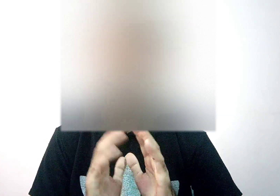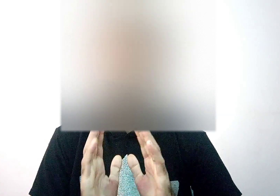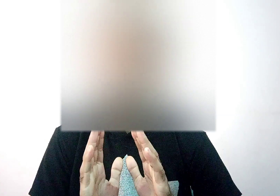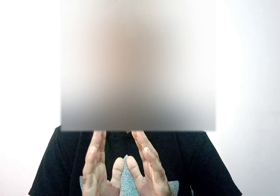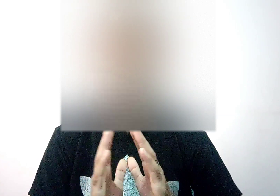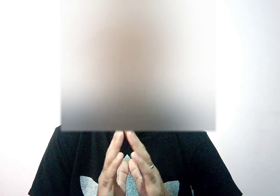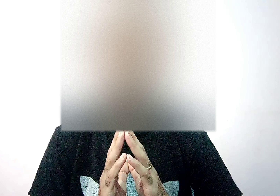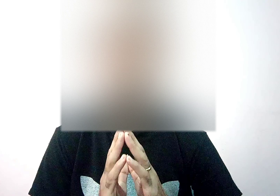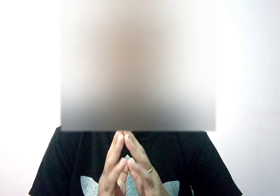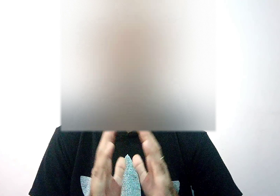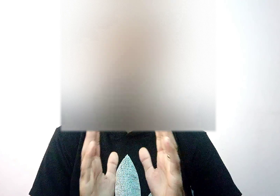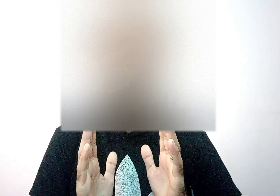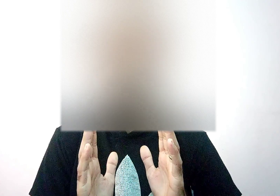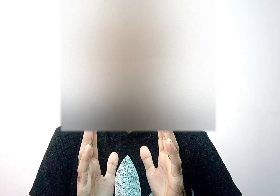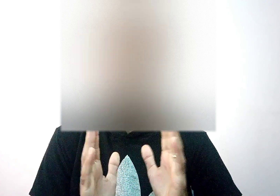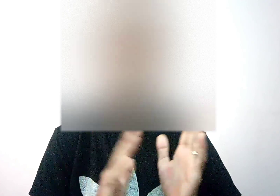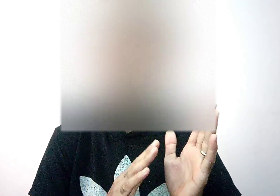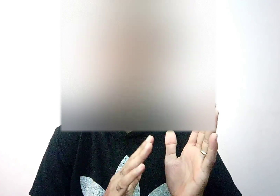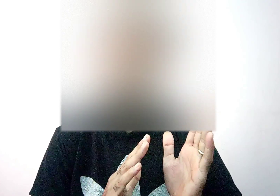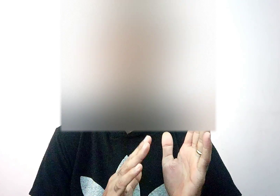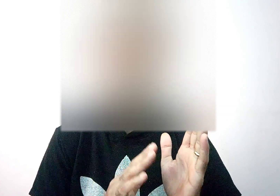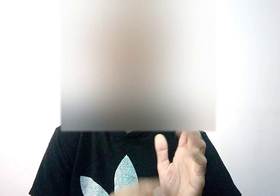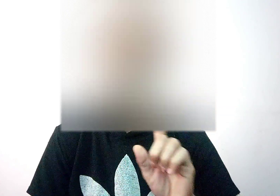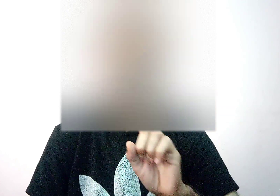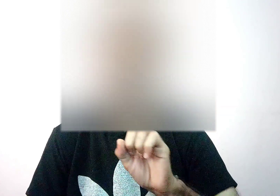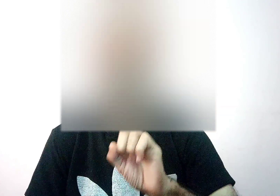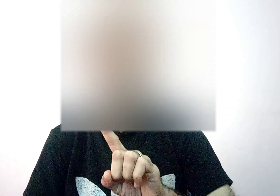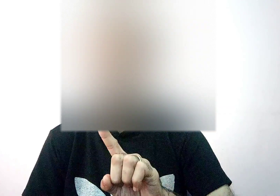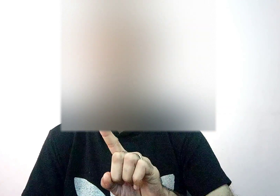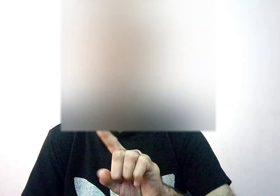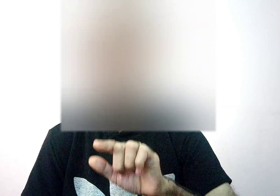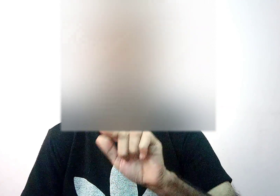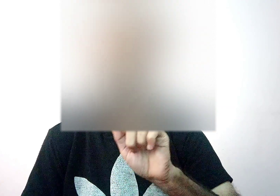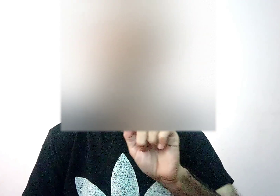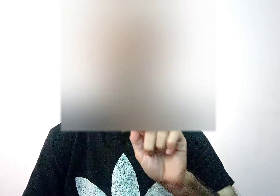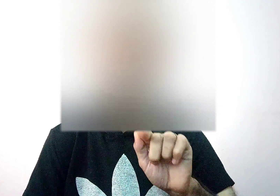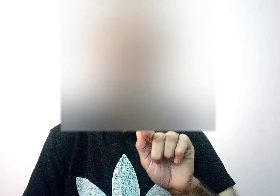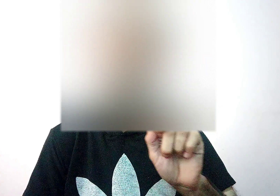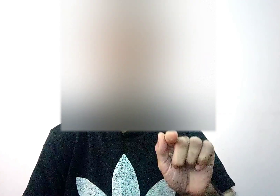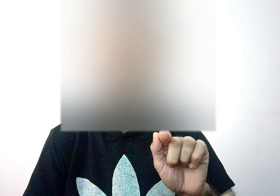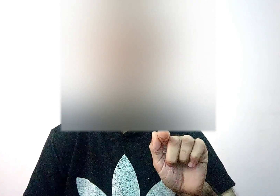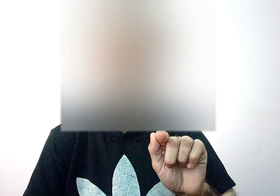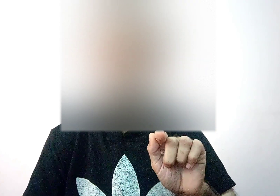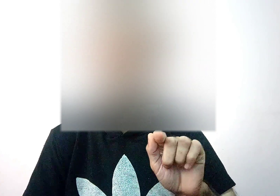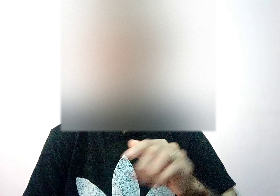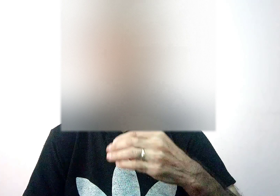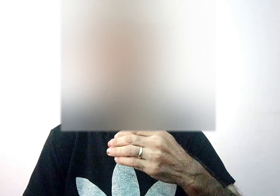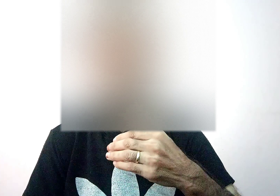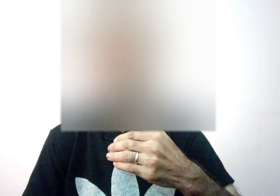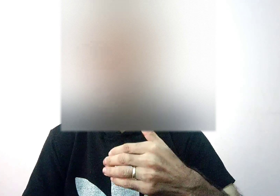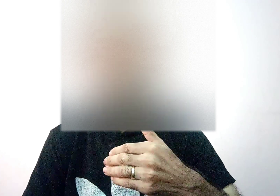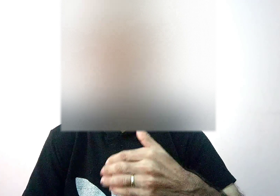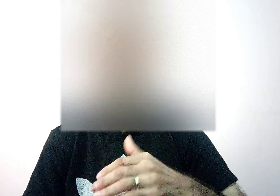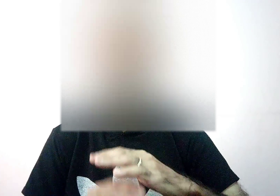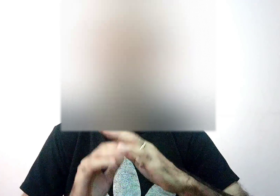الميه تعتبر حياه او موت للشعب المصري، ومستحيل التفريط فيها. والكلمه دي وصلت